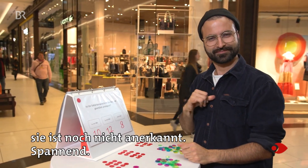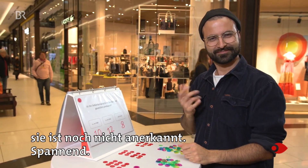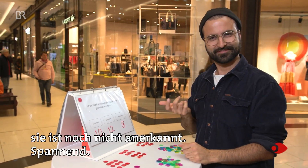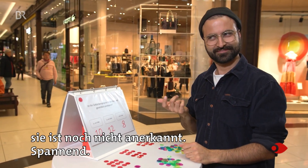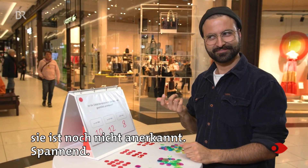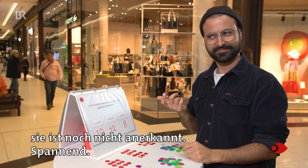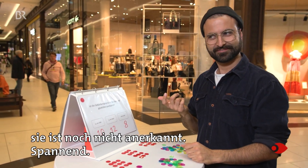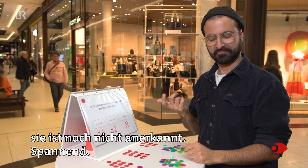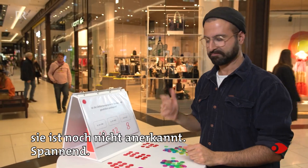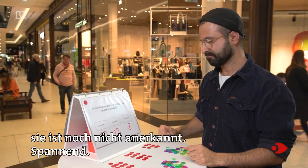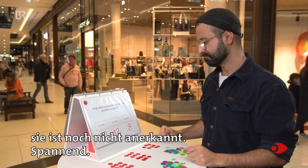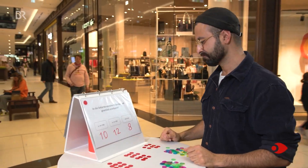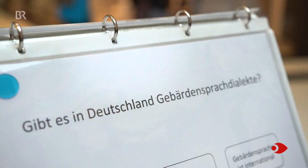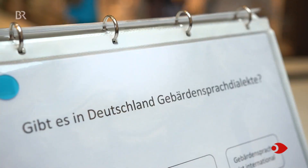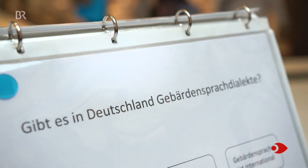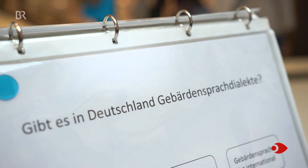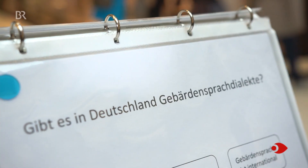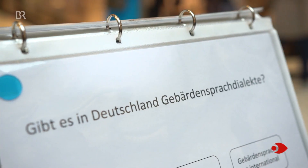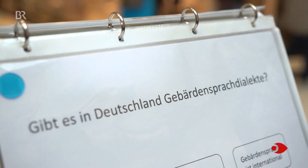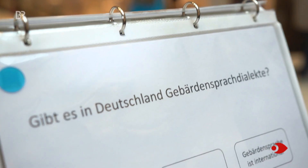nicht anerkannt. Spannend.